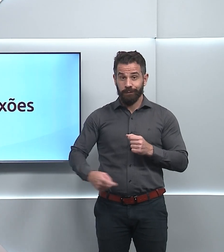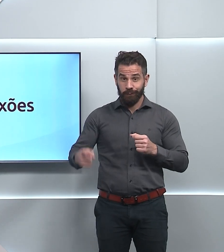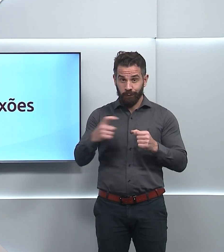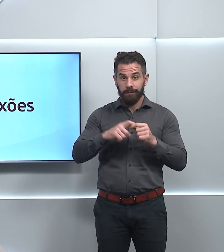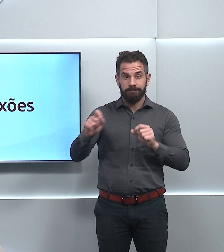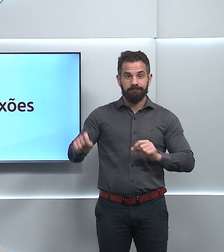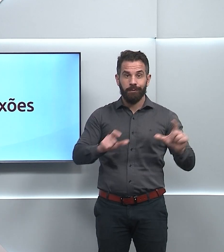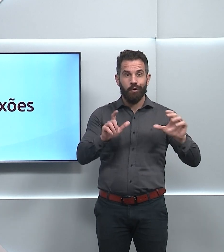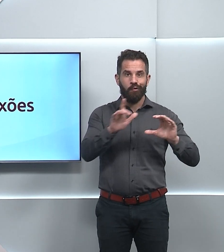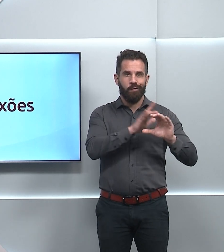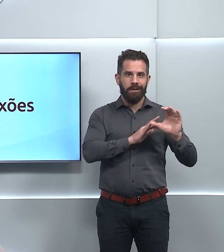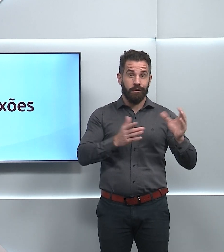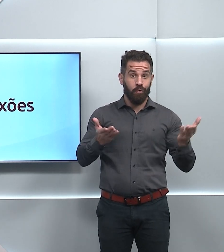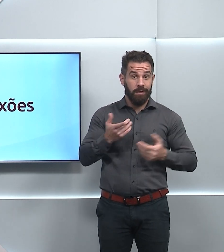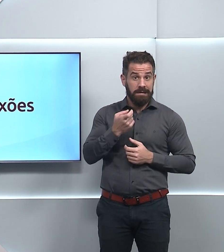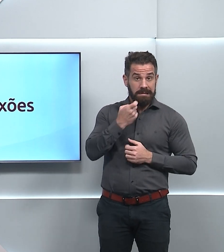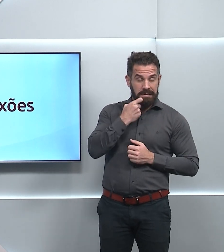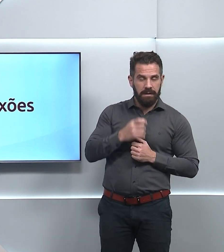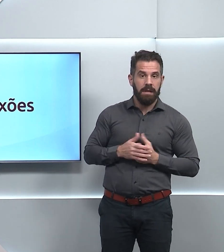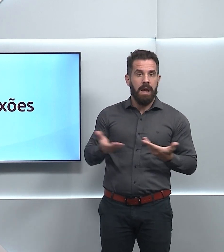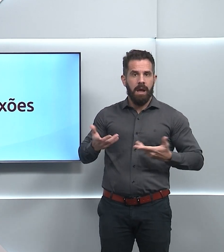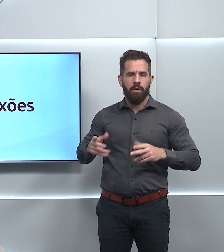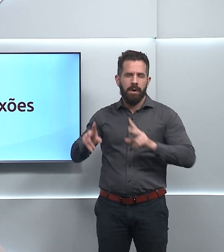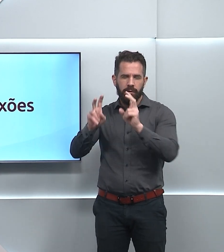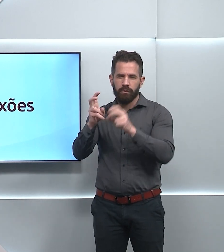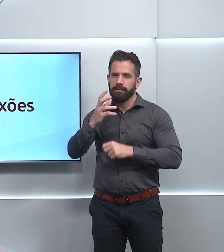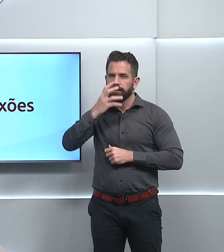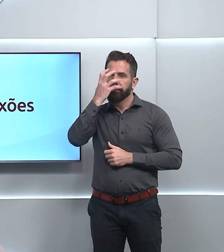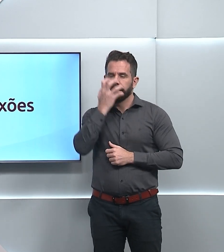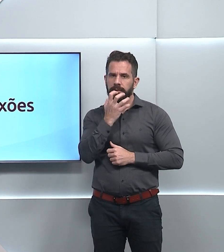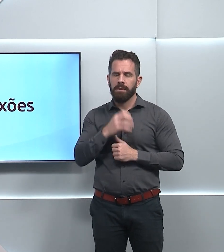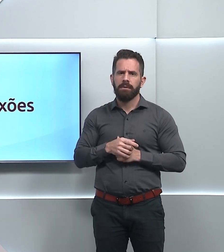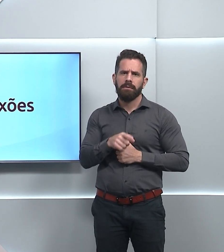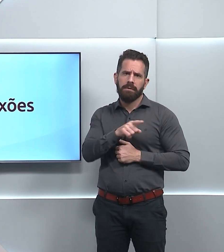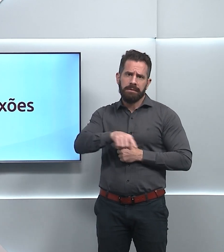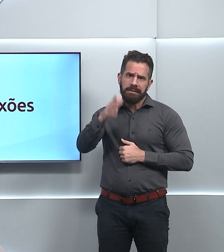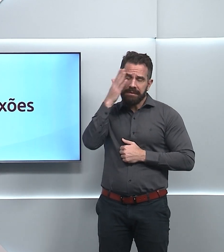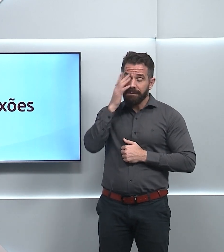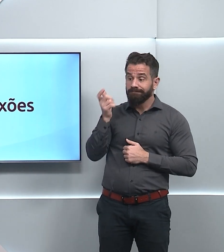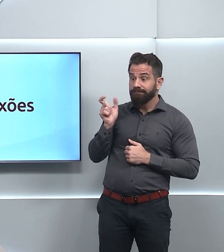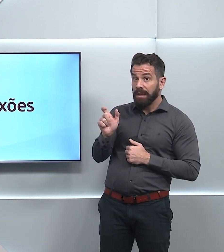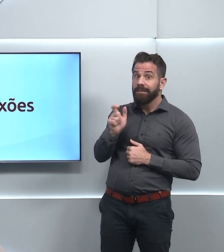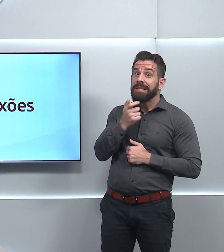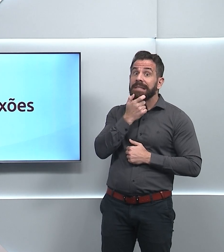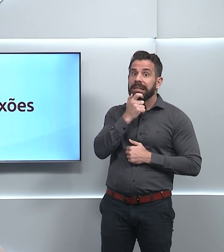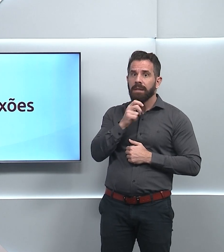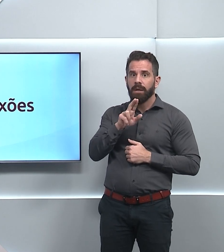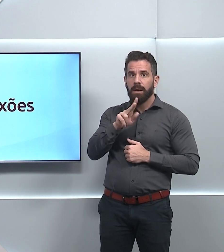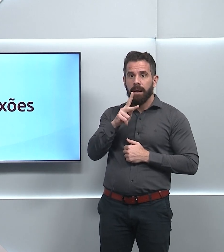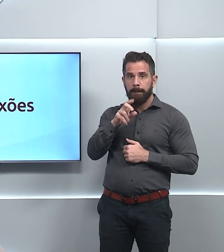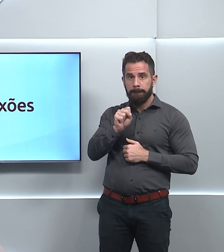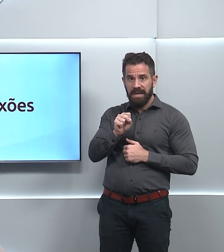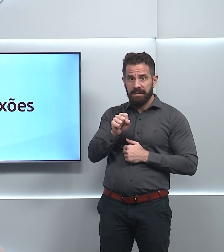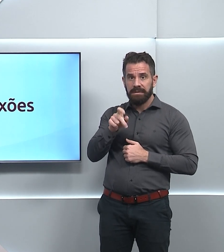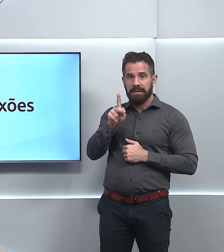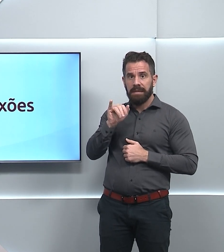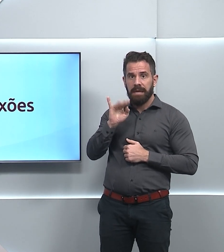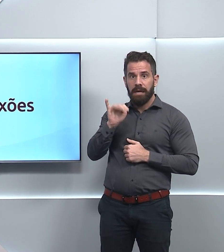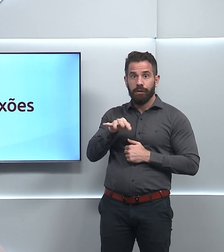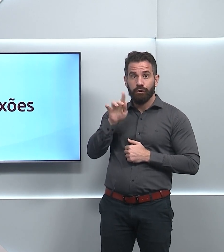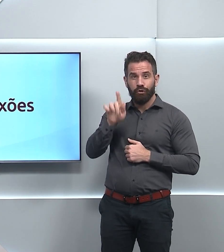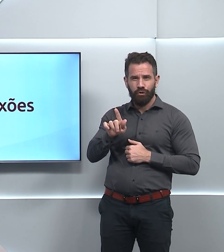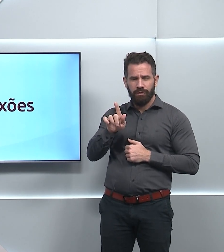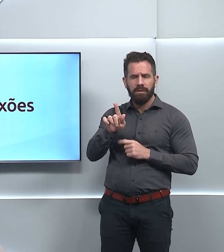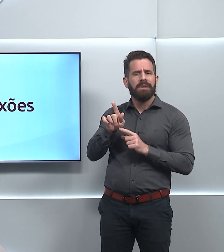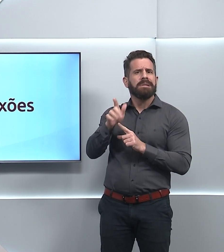Voltamos com conexões dessa sexta-feira e agora o assunto é sério. O nome é até em inglês, upskirting. Você sabe o que é isso? É